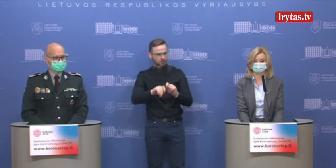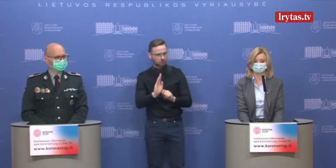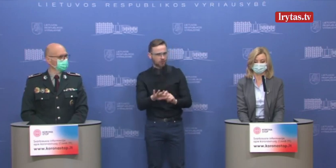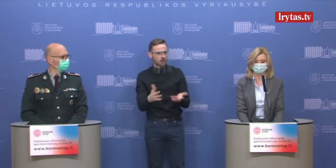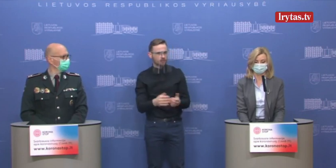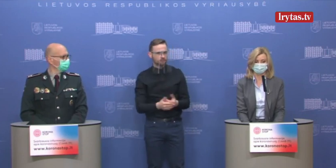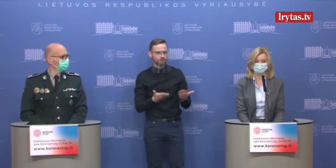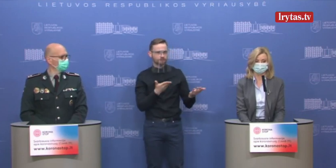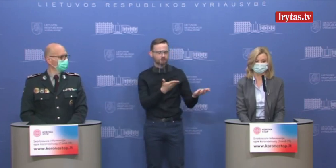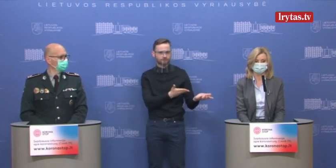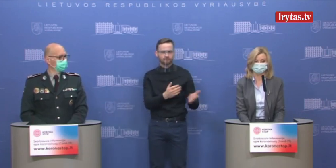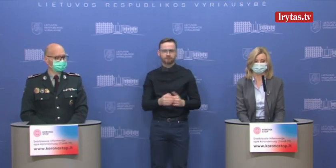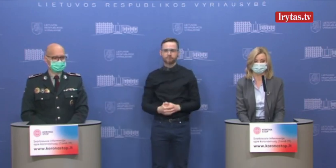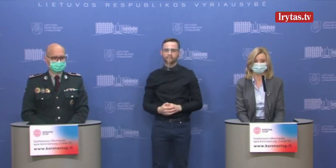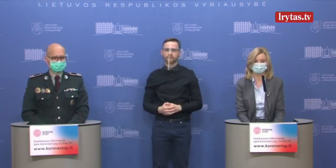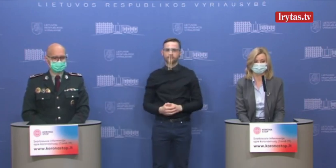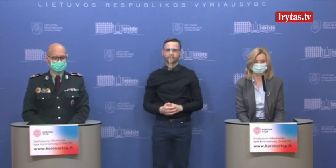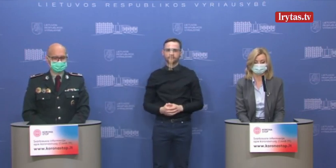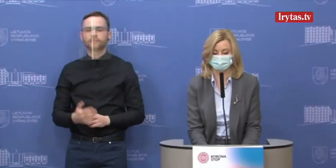panašiai? Taip,